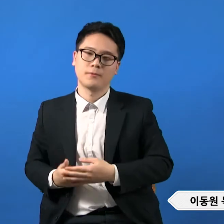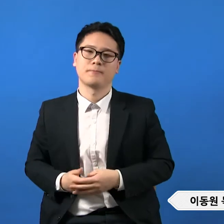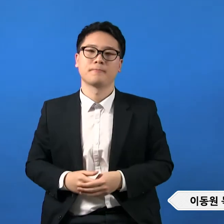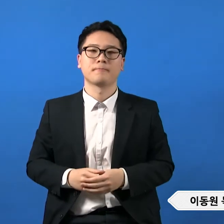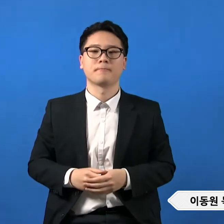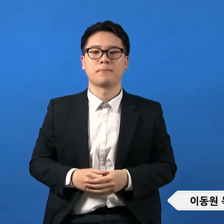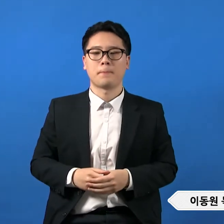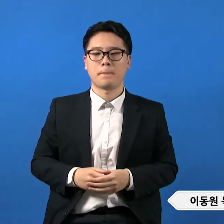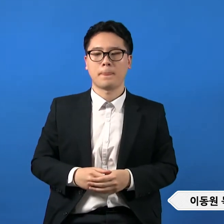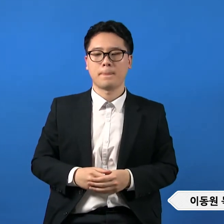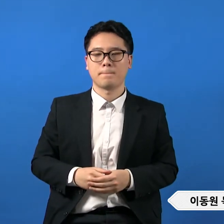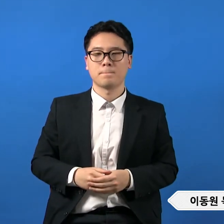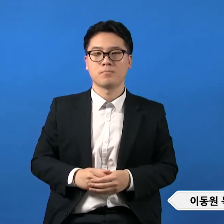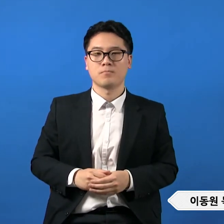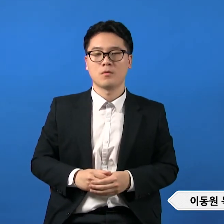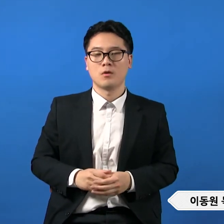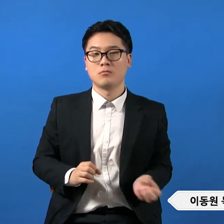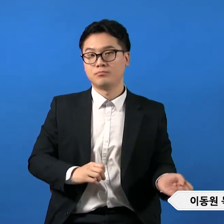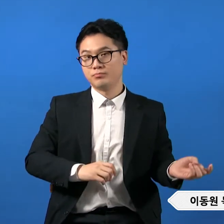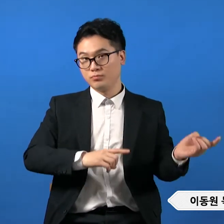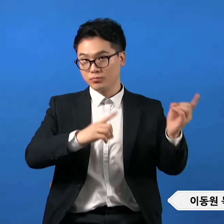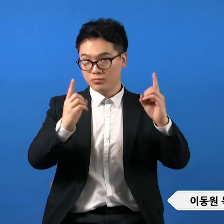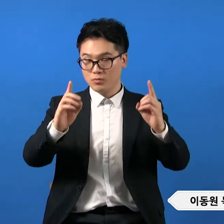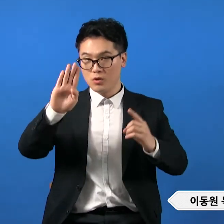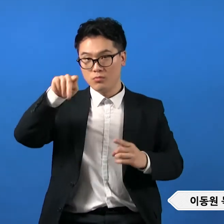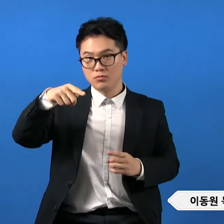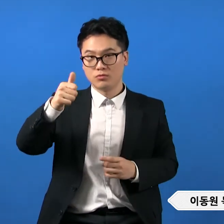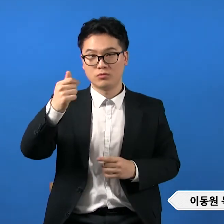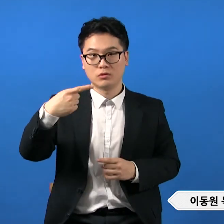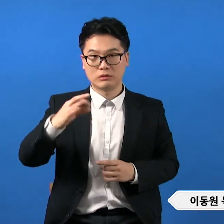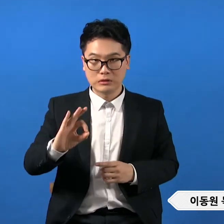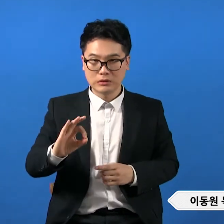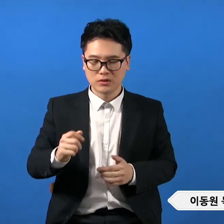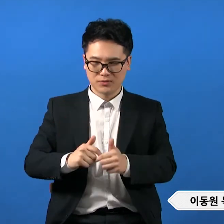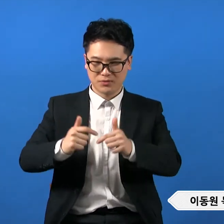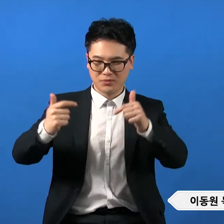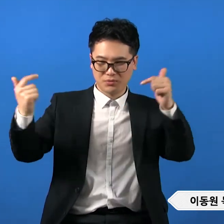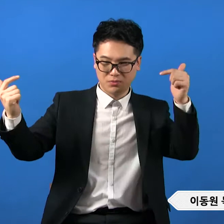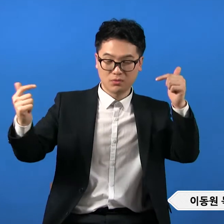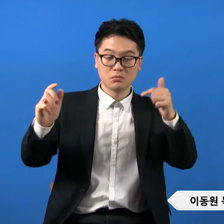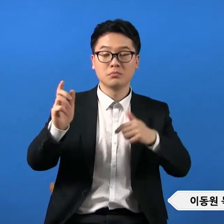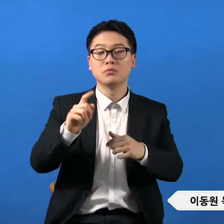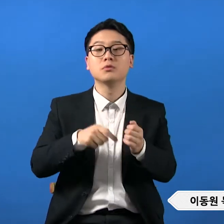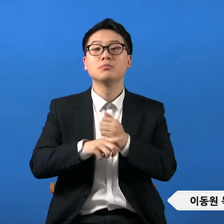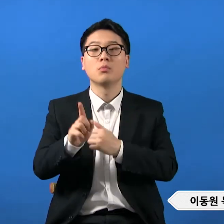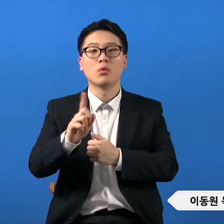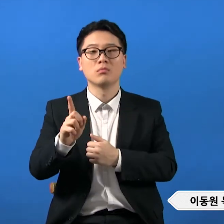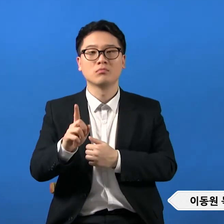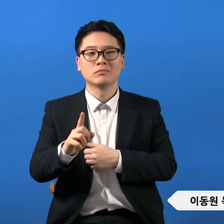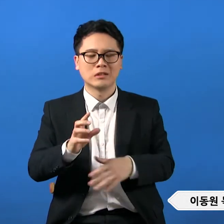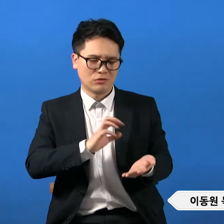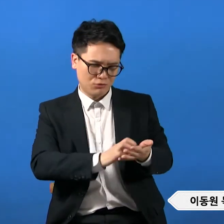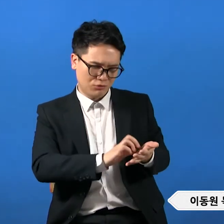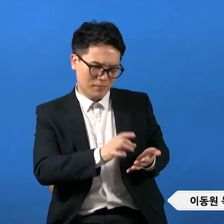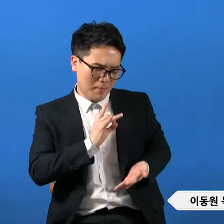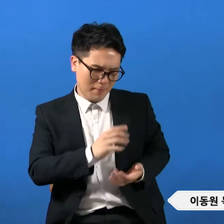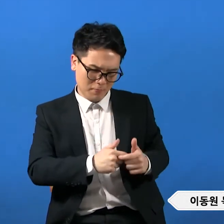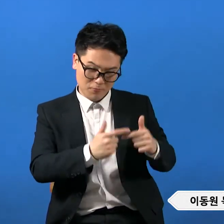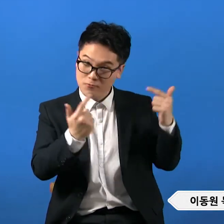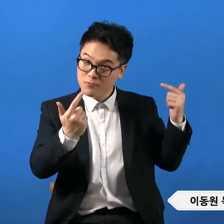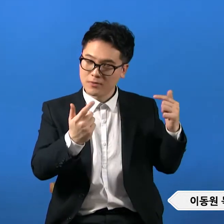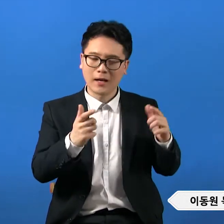주시옵소서. 부흥이라는 것은 단순히 교인들의 숫자가 늘어나는 것이 아닙니다. 그것은